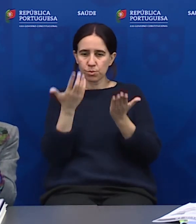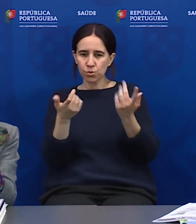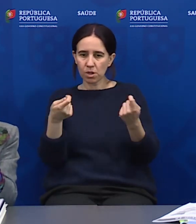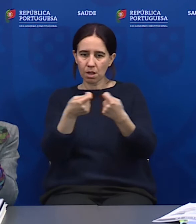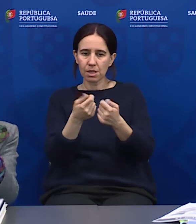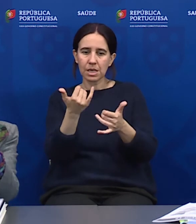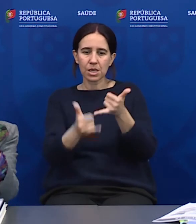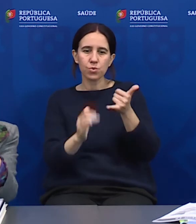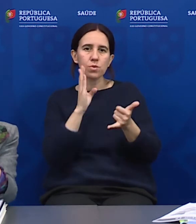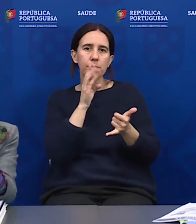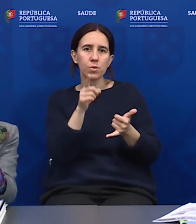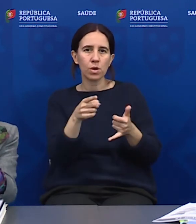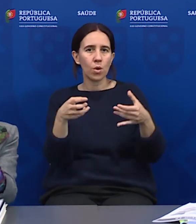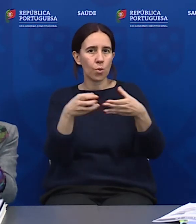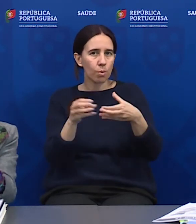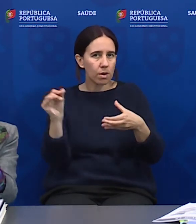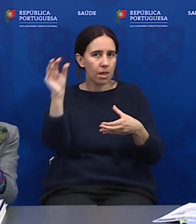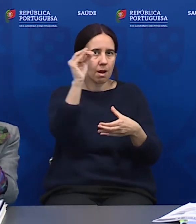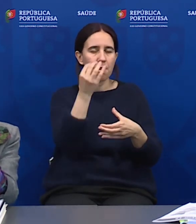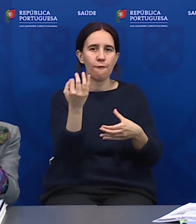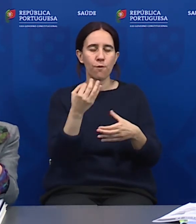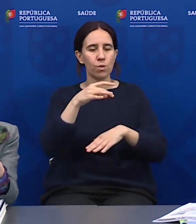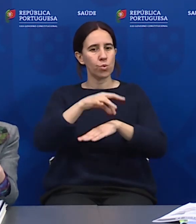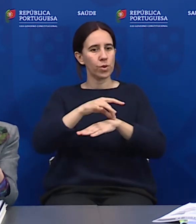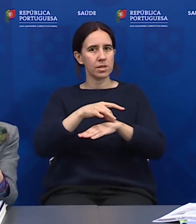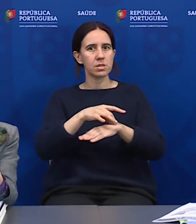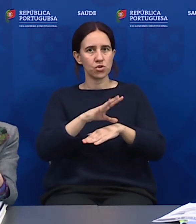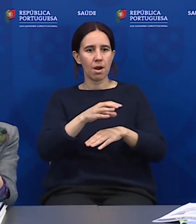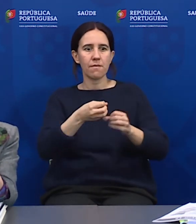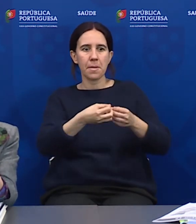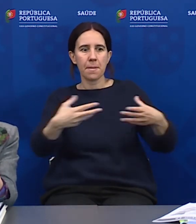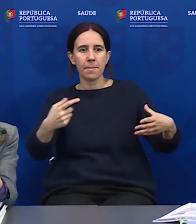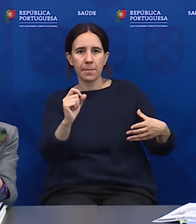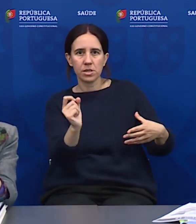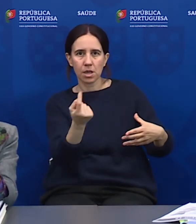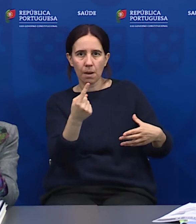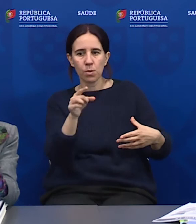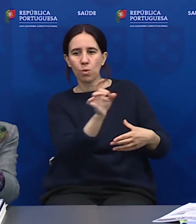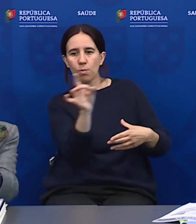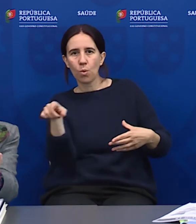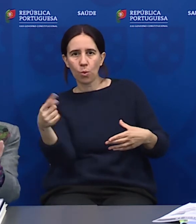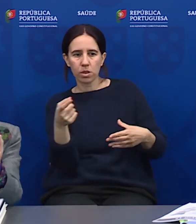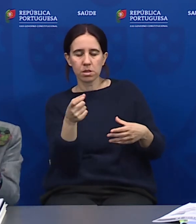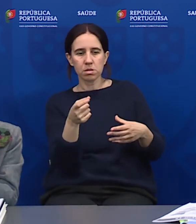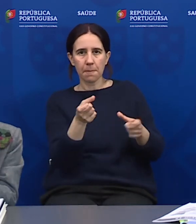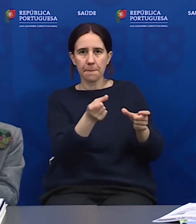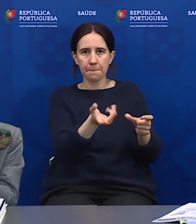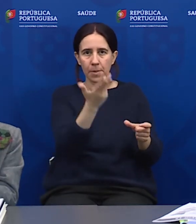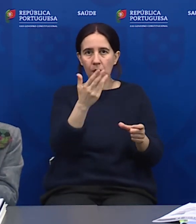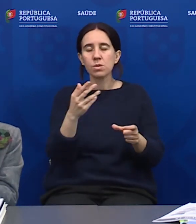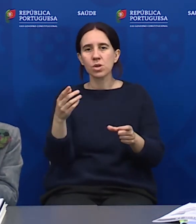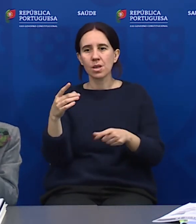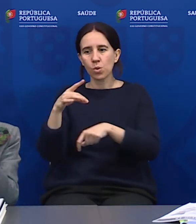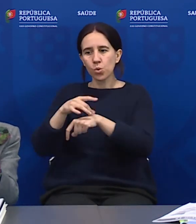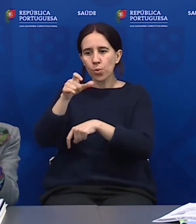ao risco, em comunidades em que, de facto, a doença estava a propagar-se mais rapidamente que noutras, para impedir que ainda entrassem